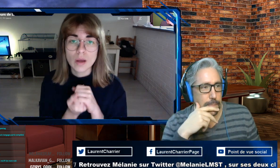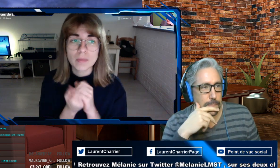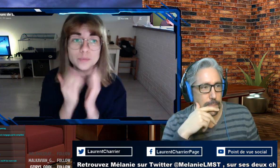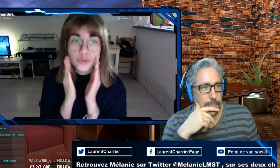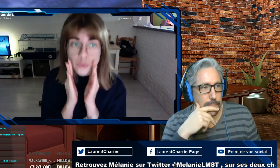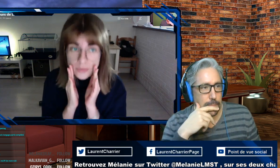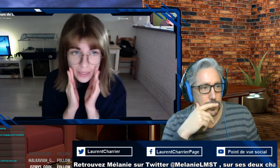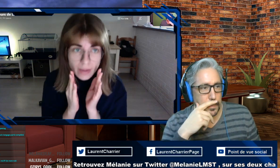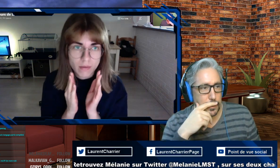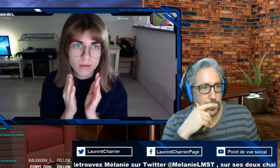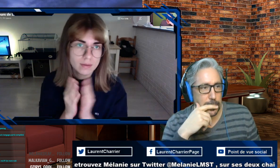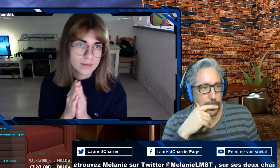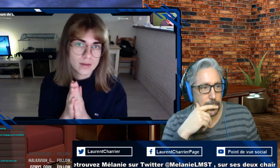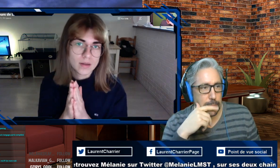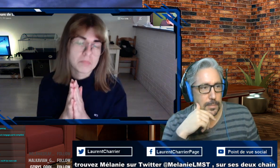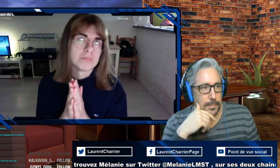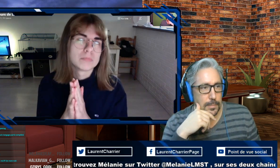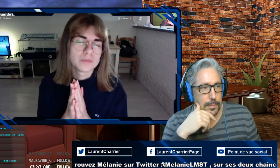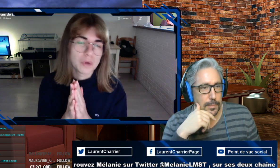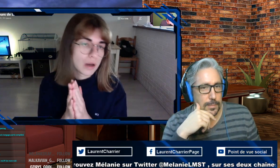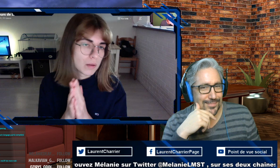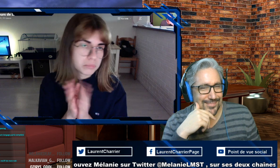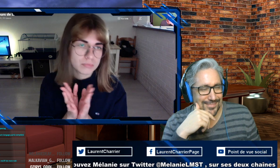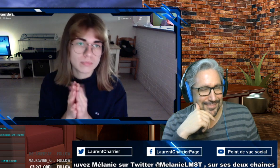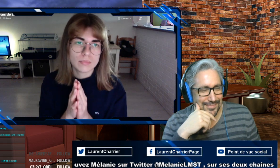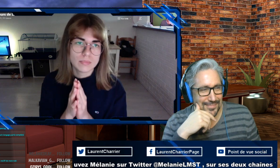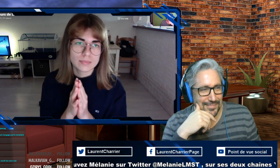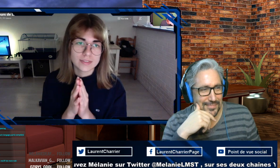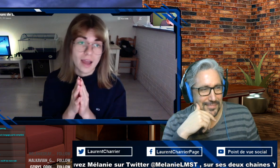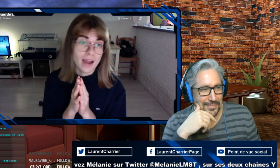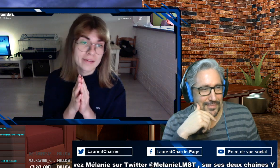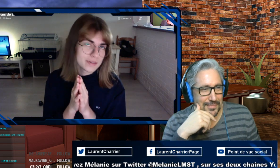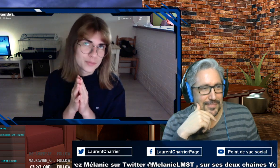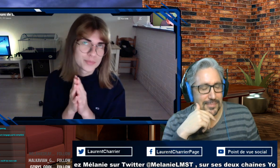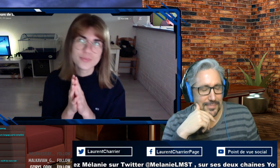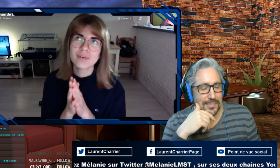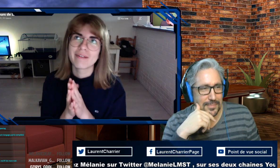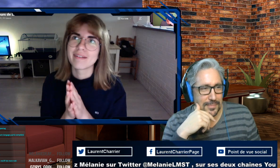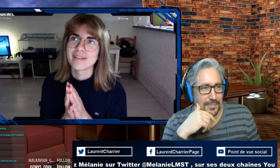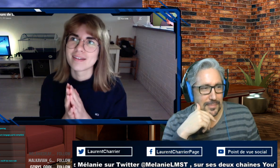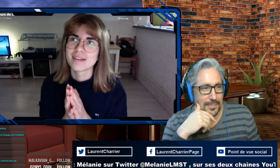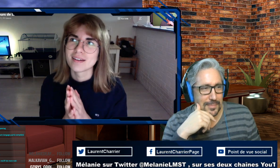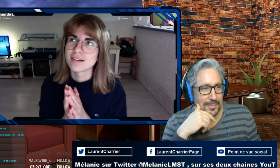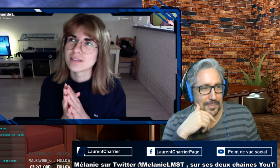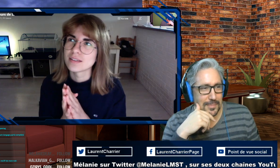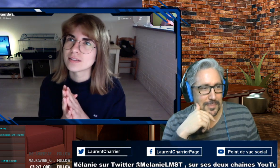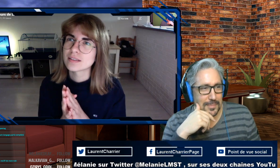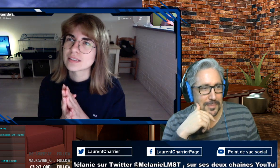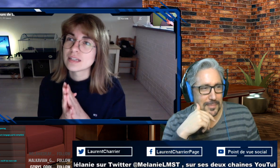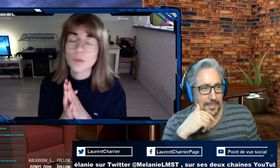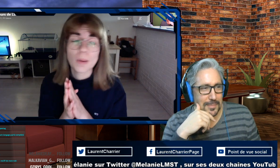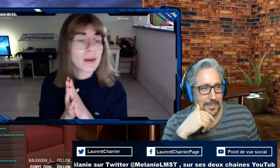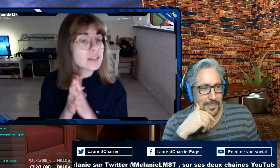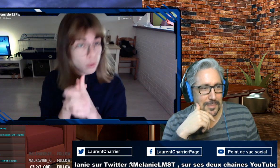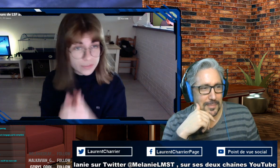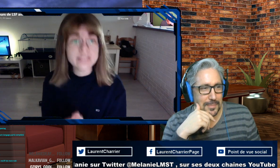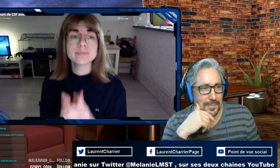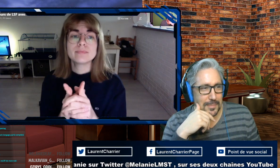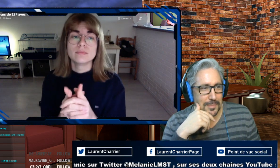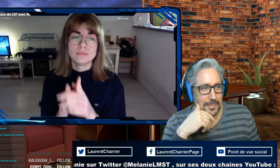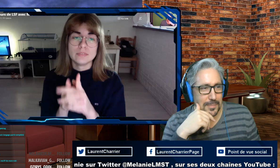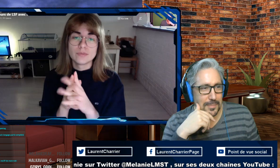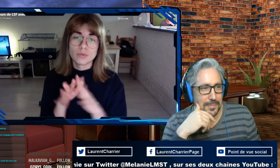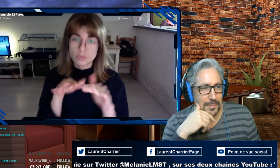difficile. Même chuchoter, des fois, ça sert à rien non plus. Je peux pas parler trop